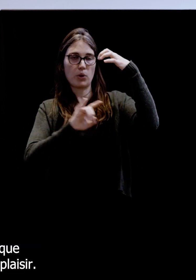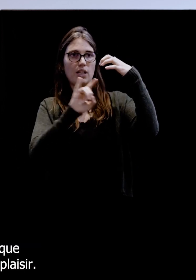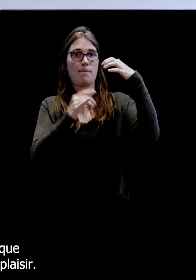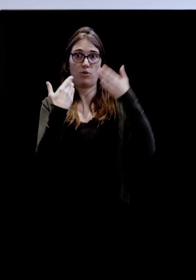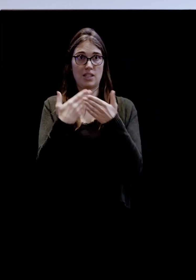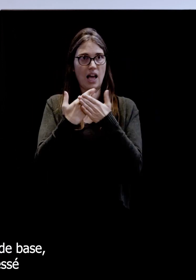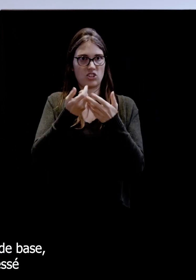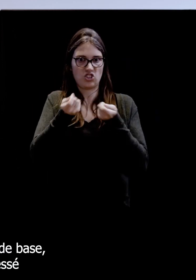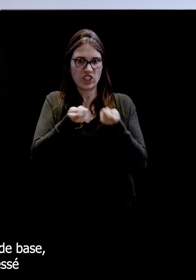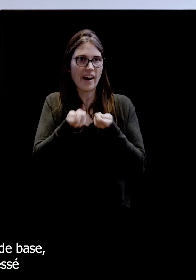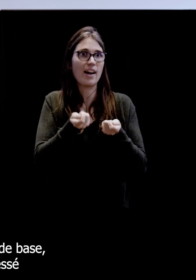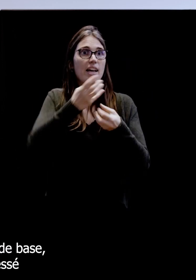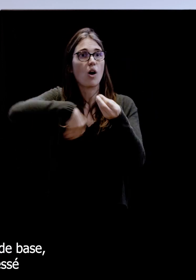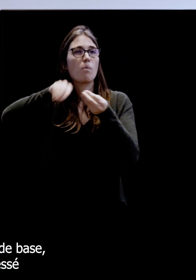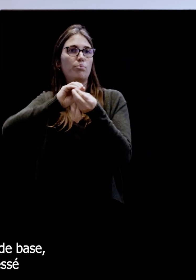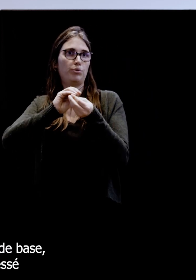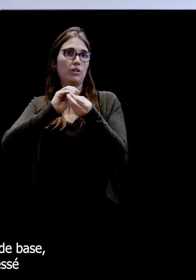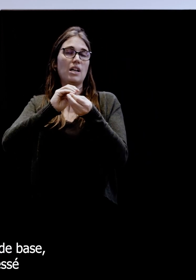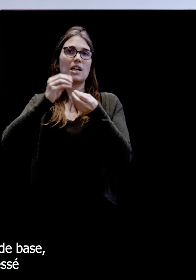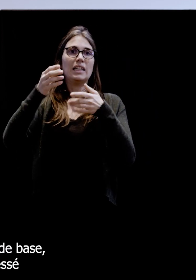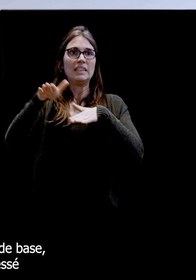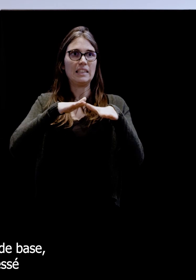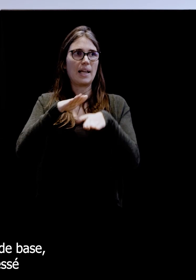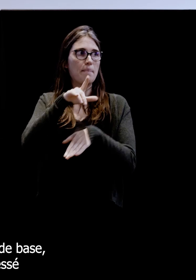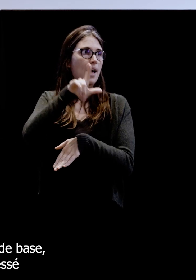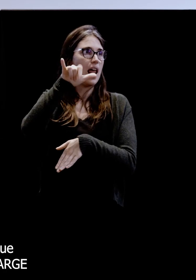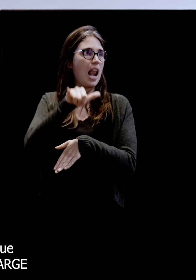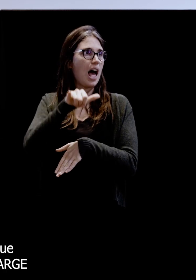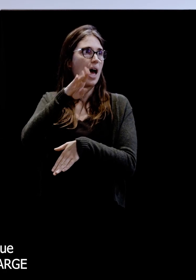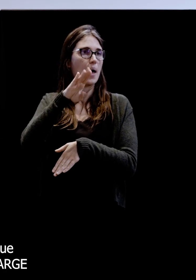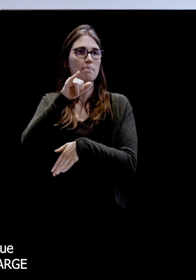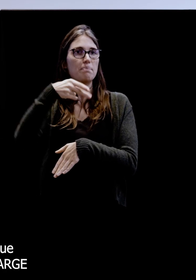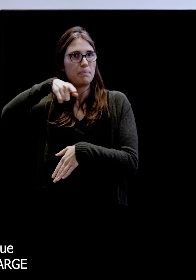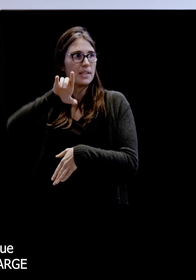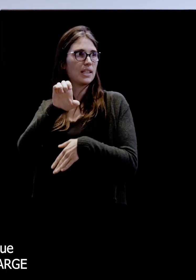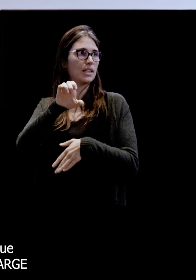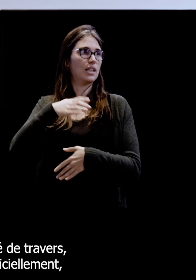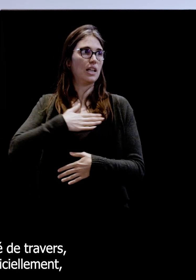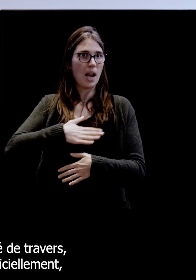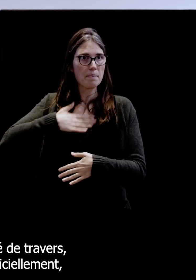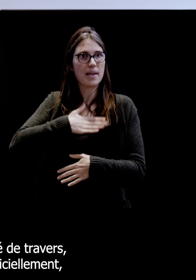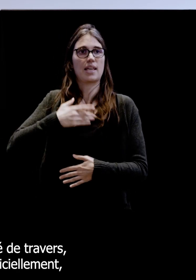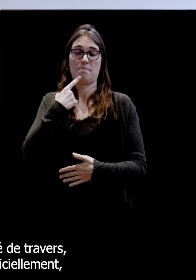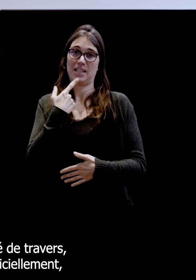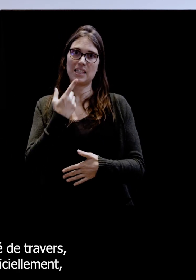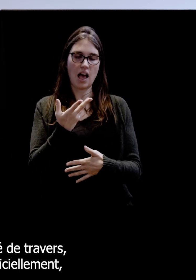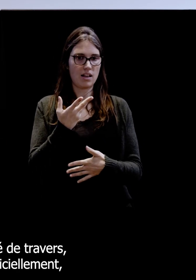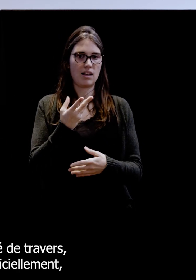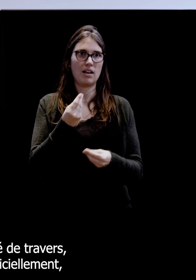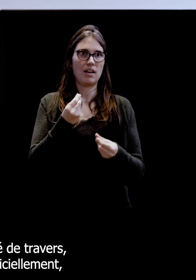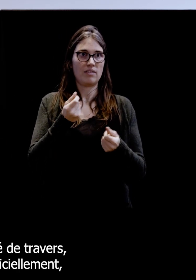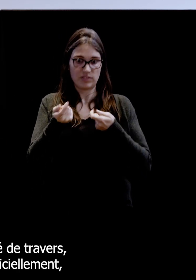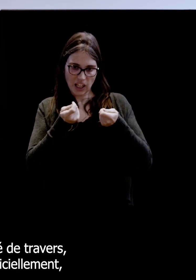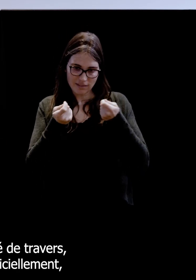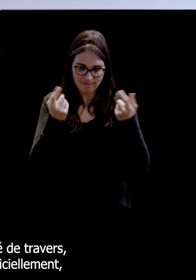du plaisir. Alors, il n'est pas altéré de base, mais il est très stressé, ce système limbique, chez les enfants charges, parce que quand on a avalé de travers, quand